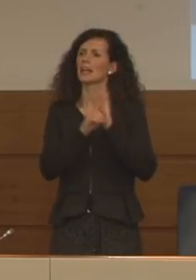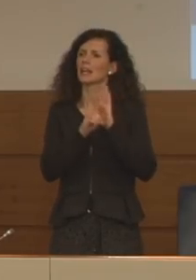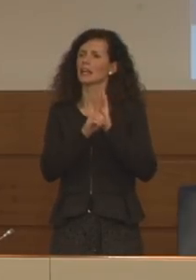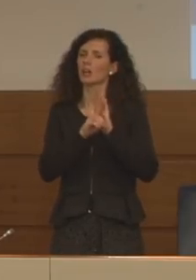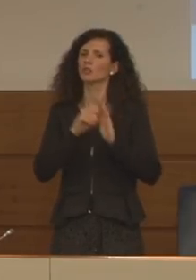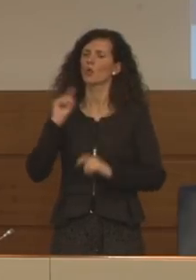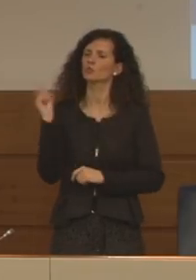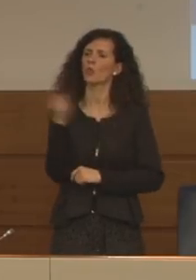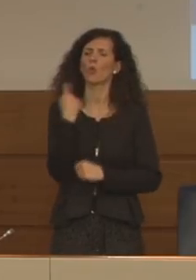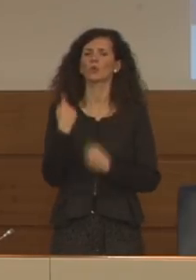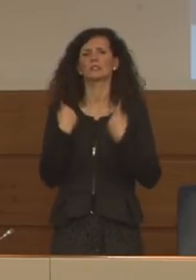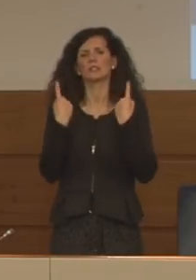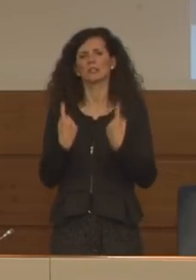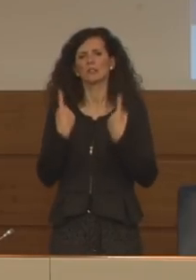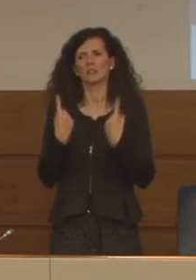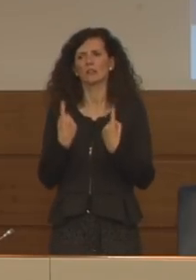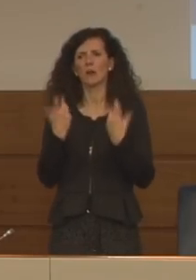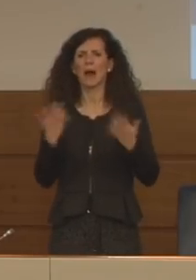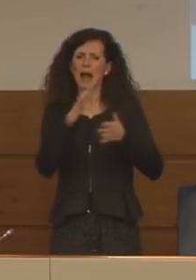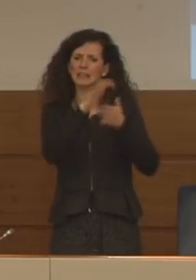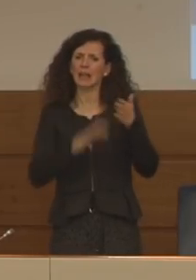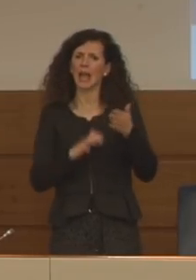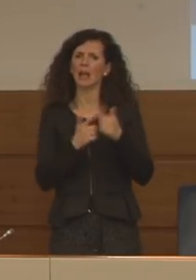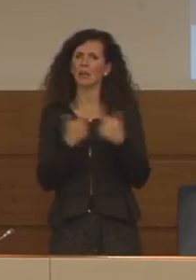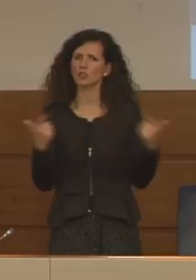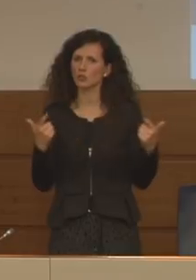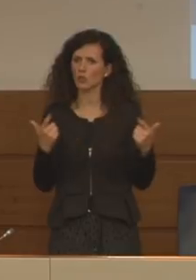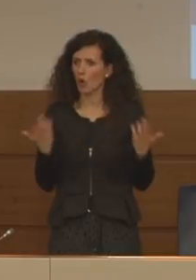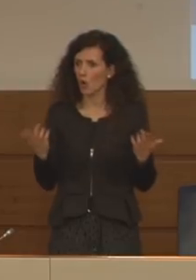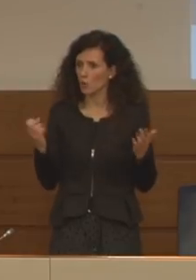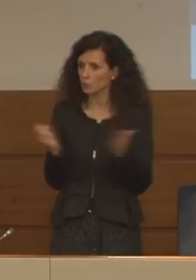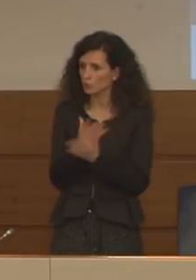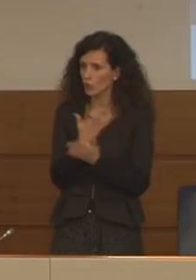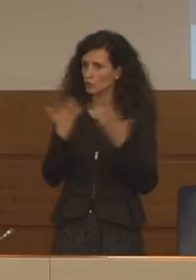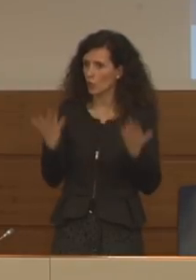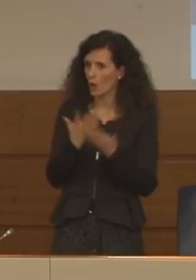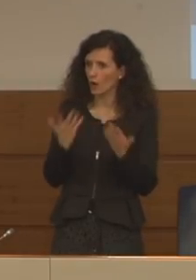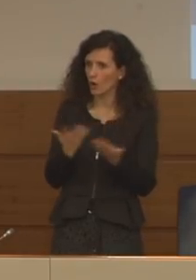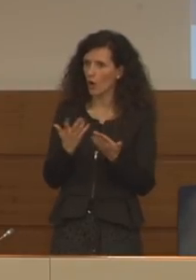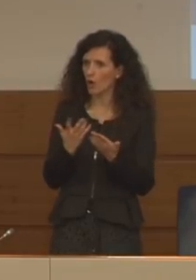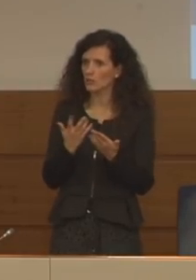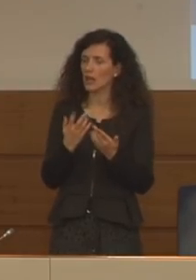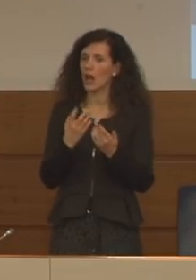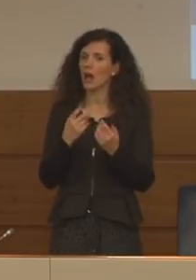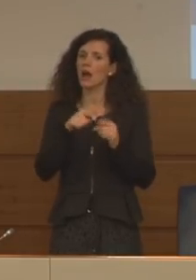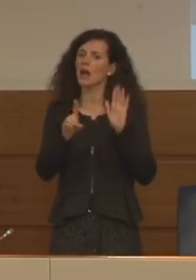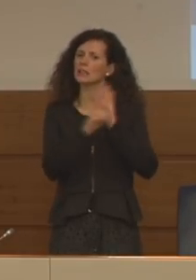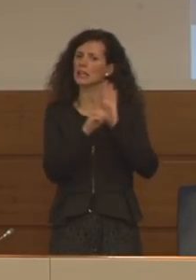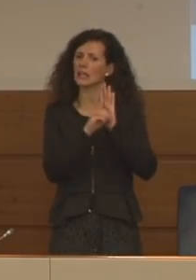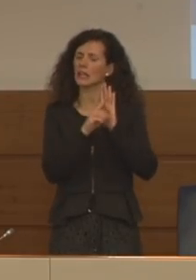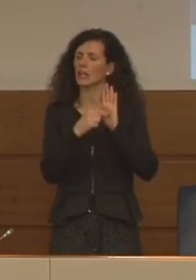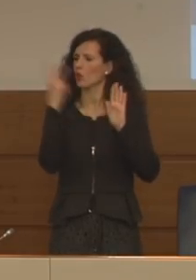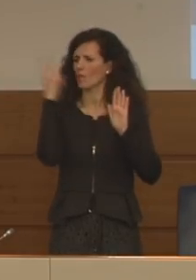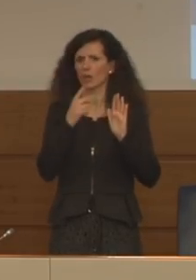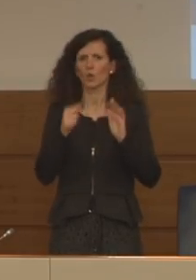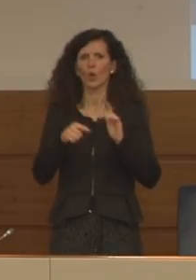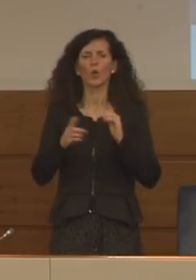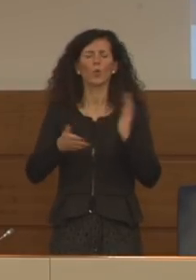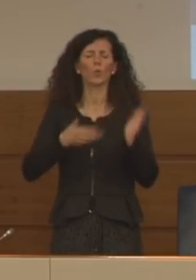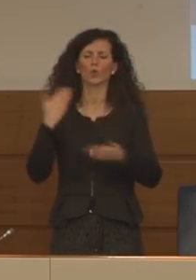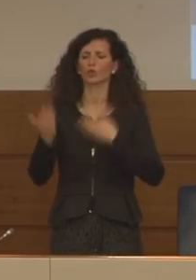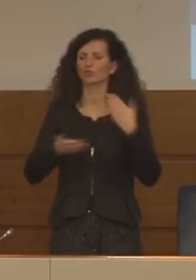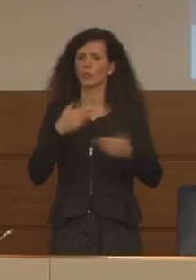tutti aspettando ma non c'è ancora il testo è successo qualcosa e molto urgente quel decreto soprattutto per la parte